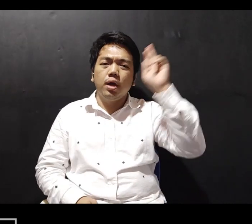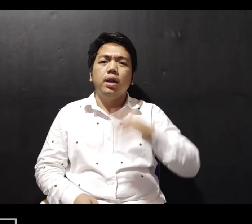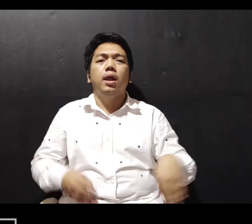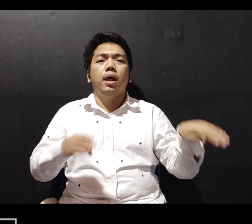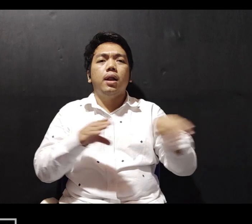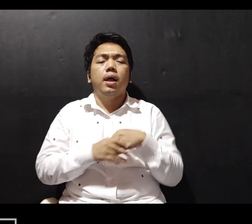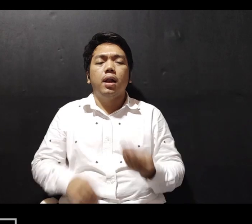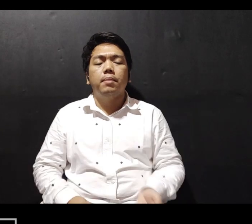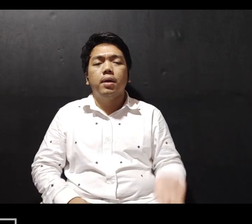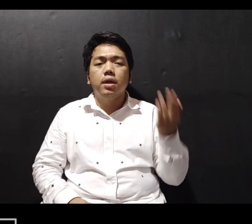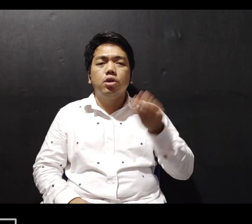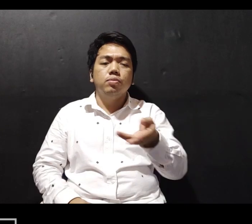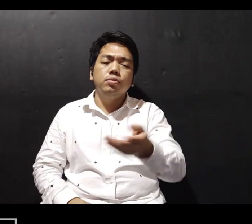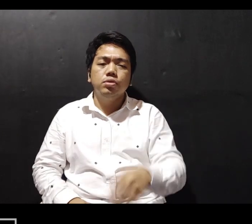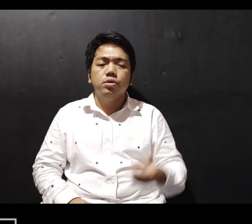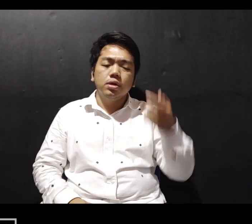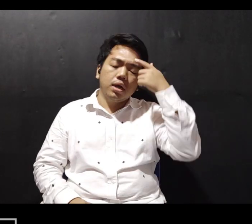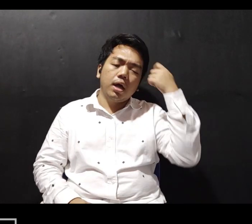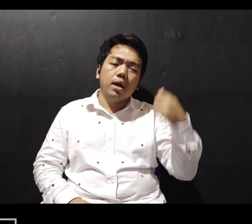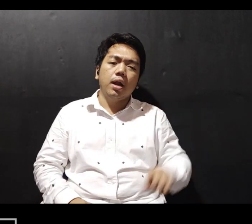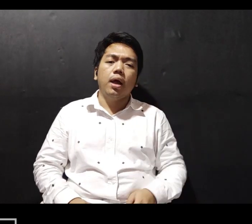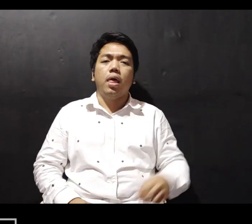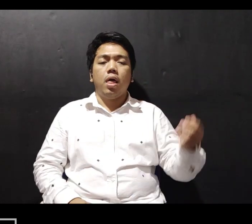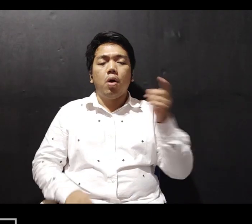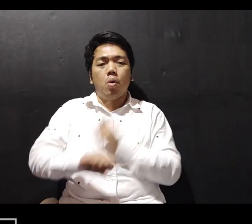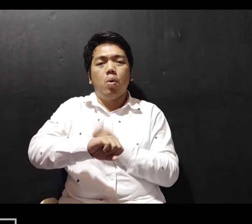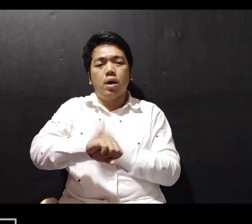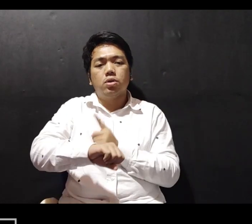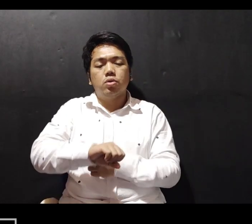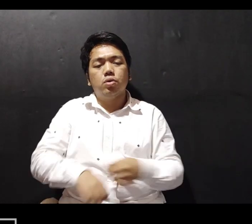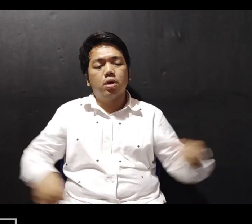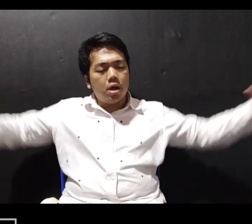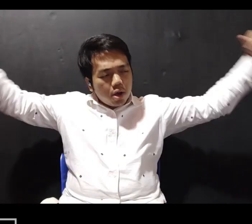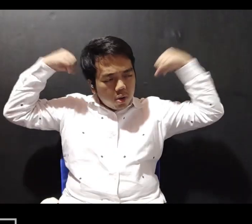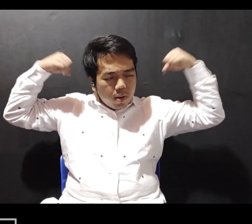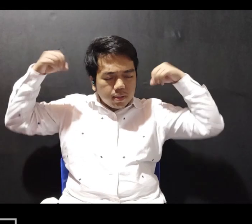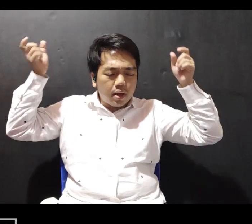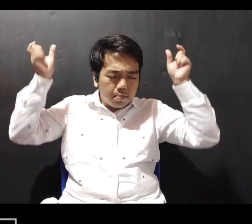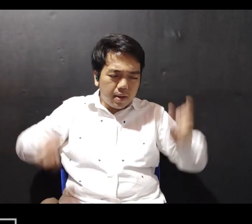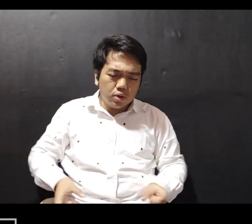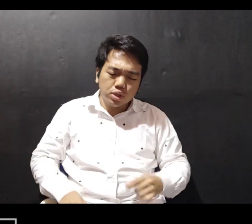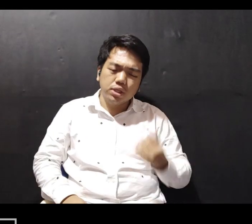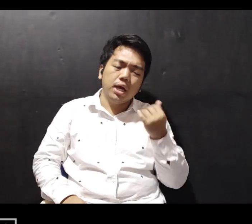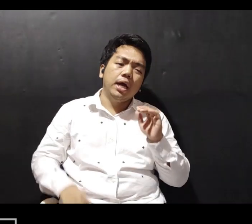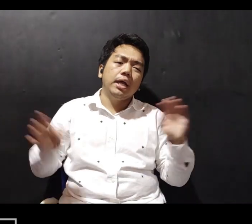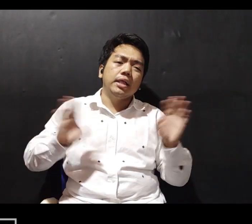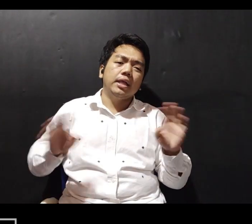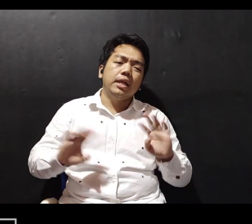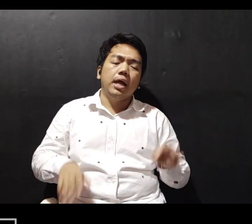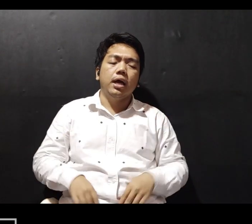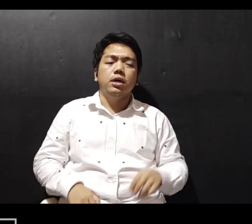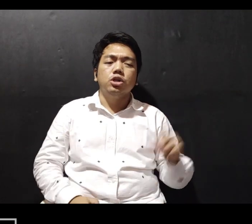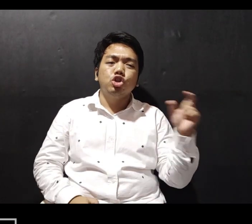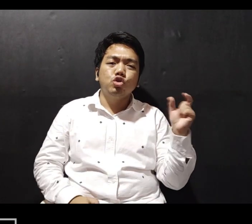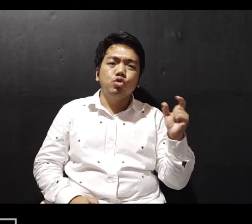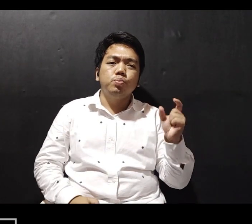Sebab pada saat kekuatan manusia sudah tidak cukup, Tuhan bahkan belum mulai dan barusan mulai. Dan Dia